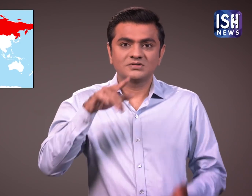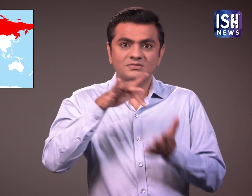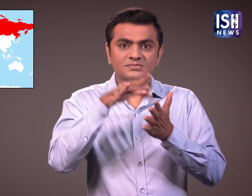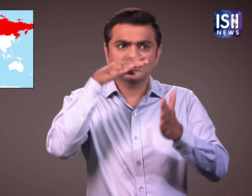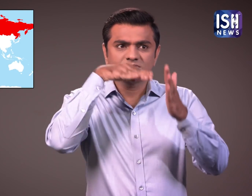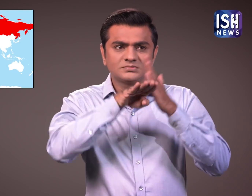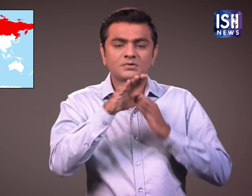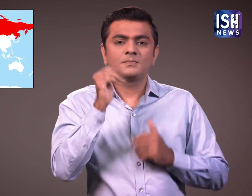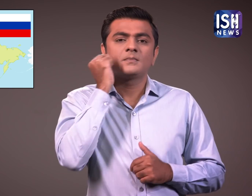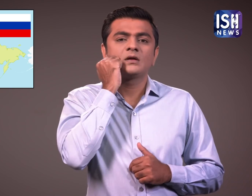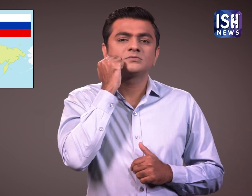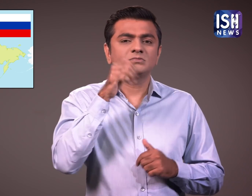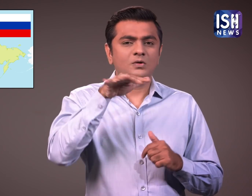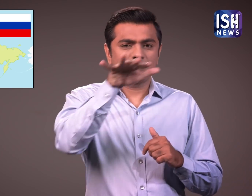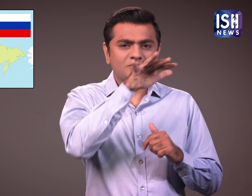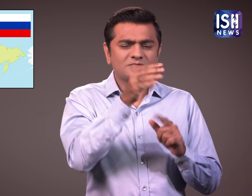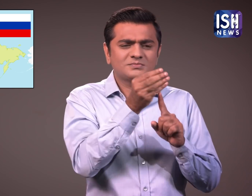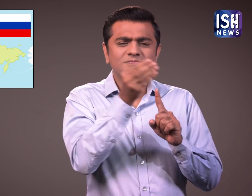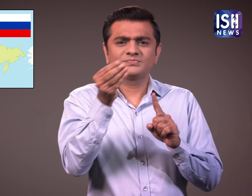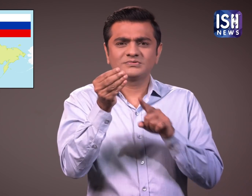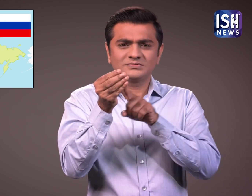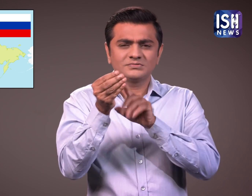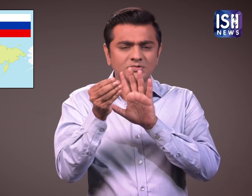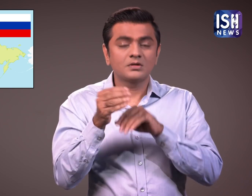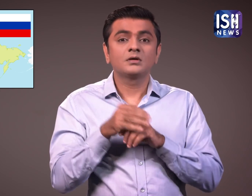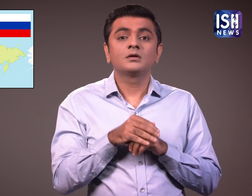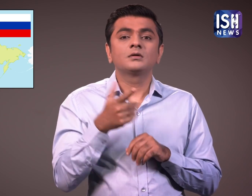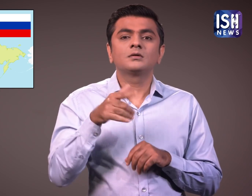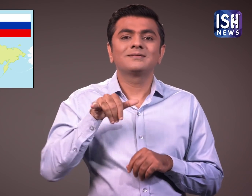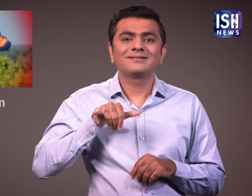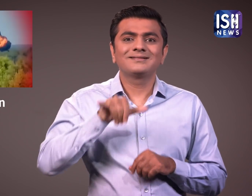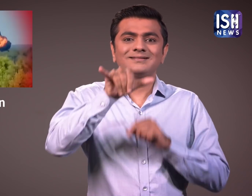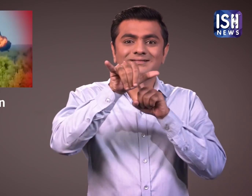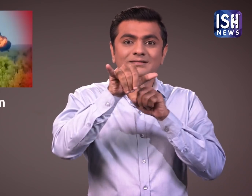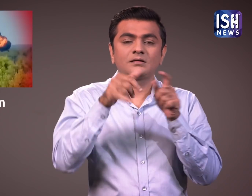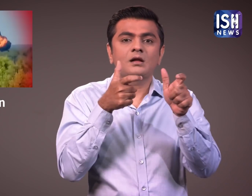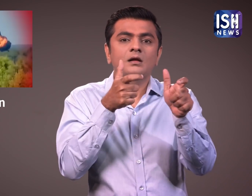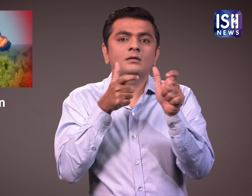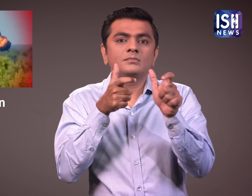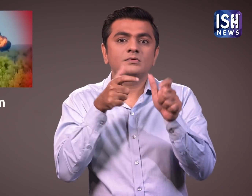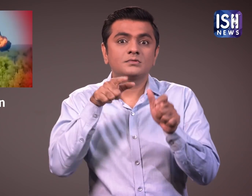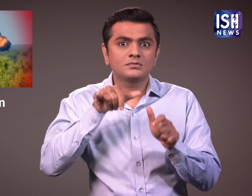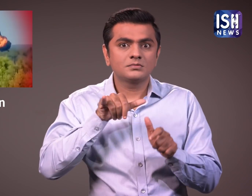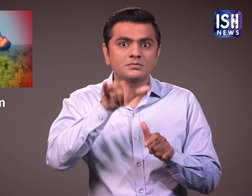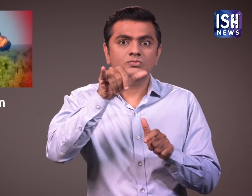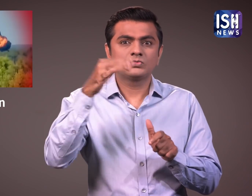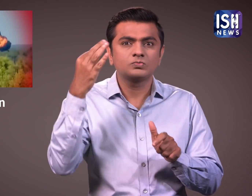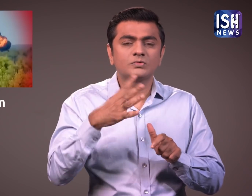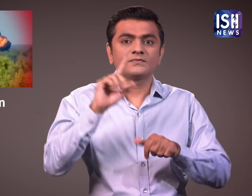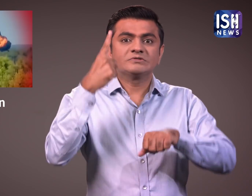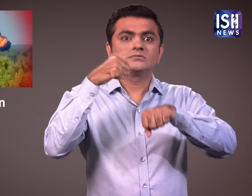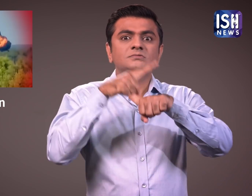रूस में मौस्को के बाहर तीन लोगों के साथ एक प्रोटोटाइप सेन्य परिवाहन विमान का परीक्षन किया जा रहा